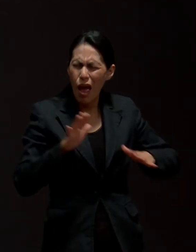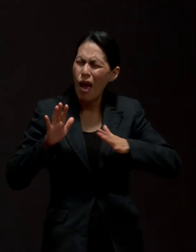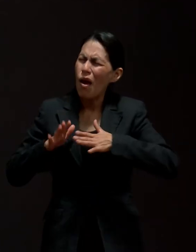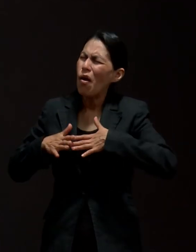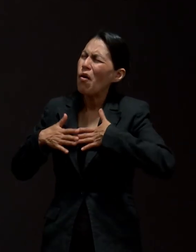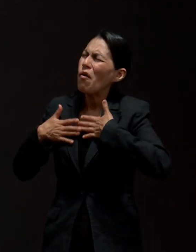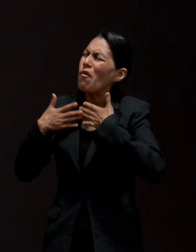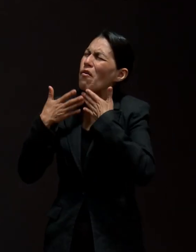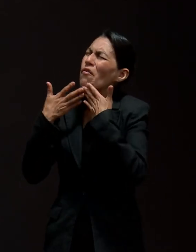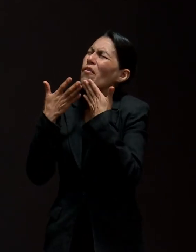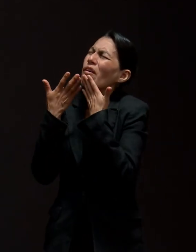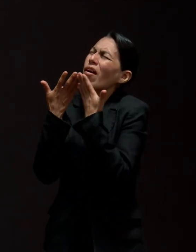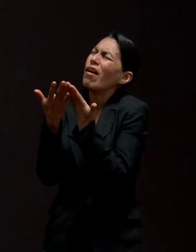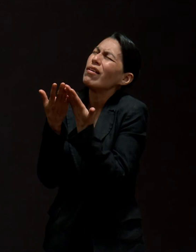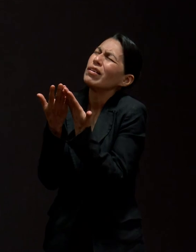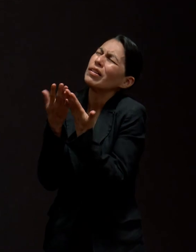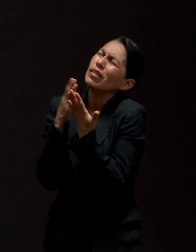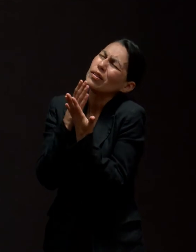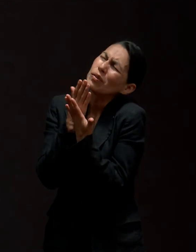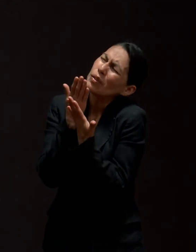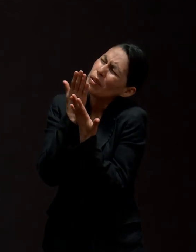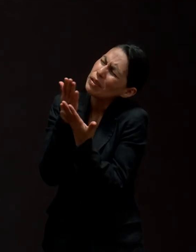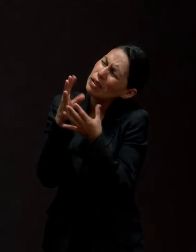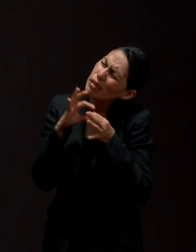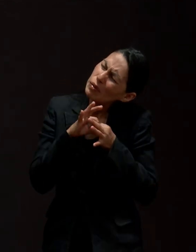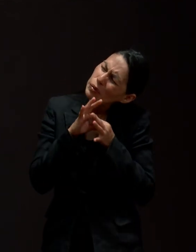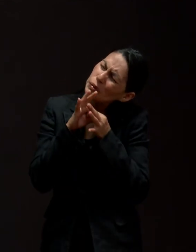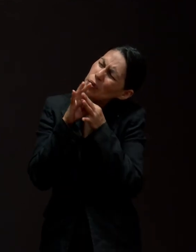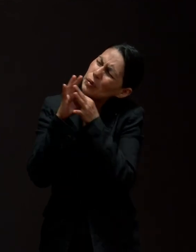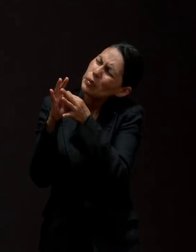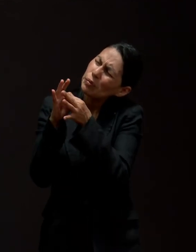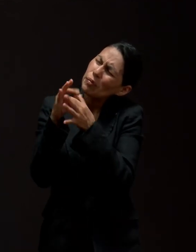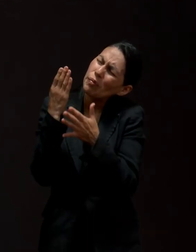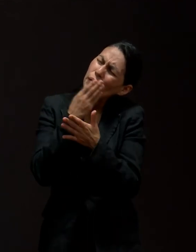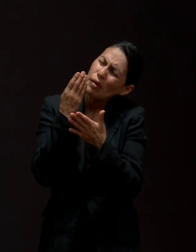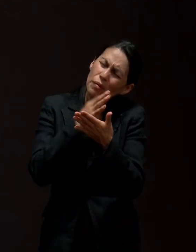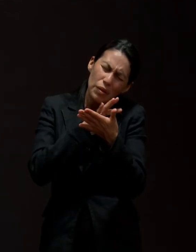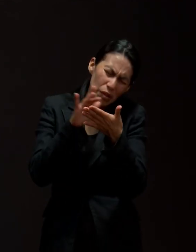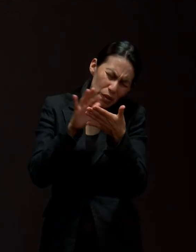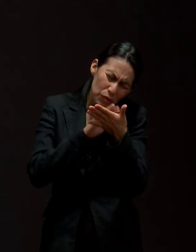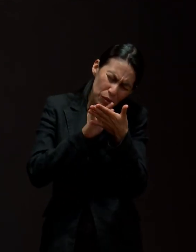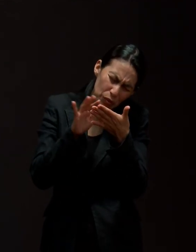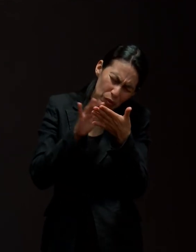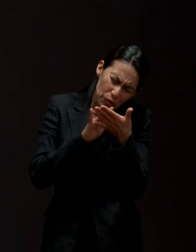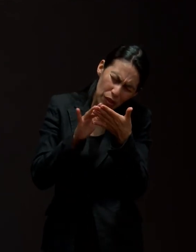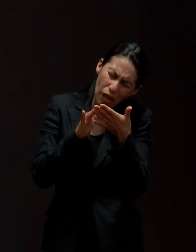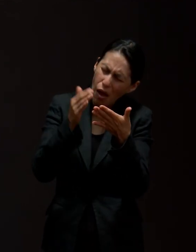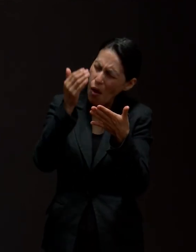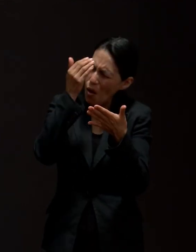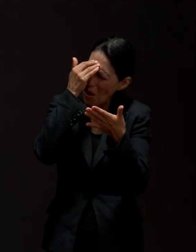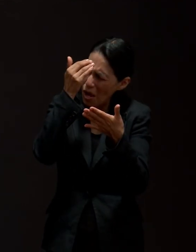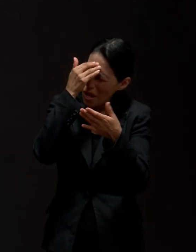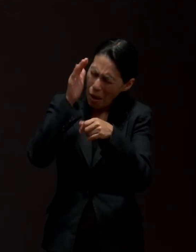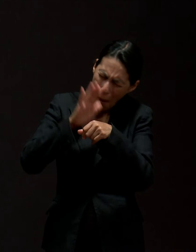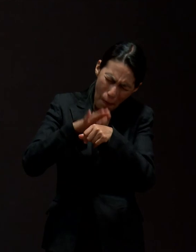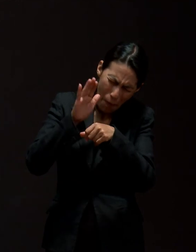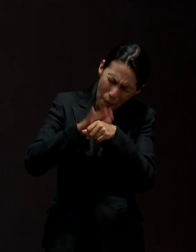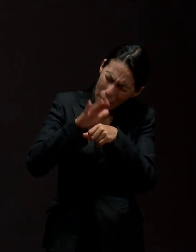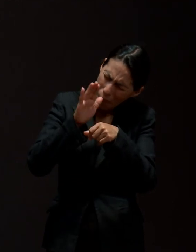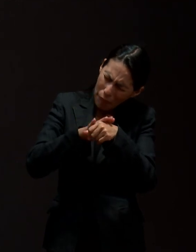en ti, buscarte a ti, estudiar tu palabra, conocerte más y